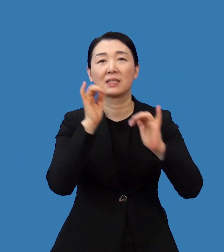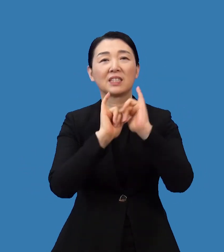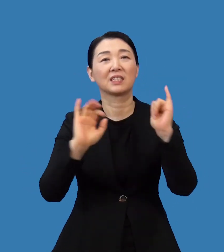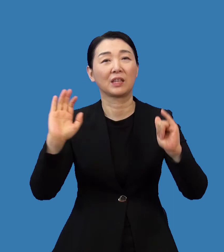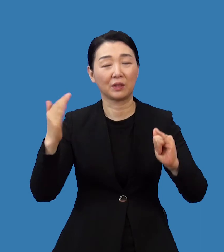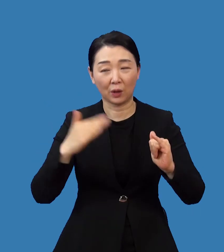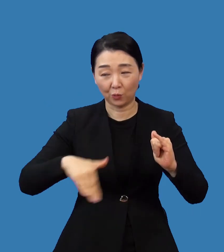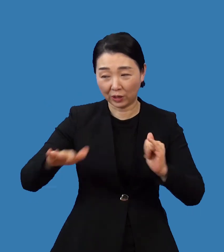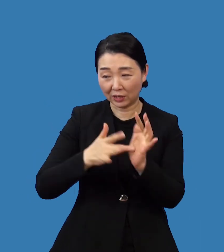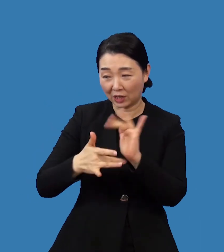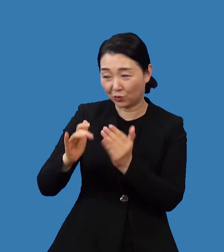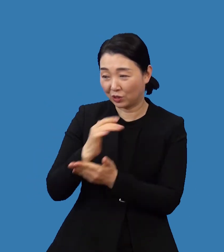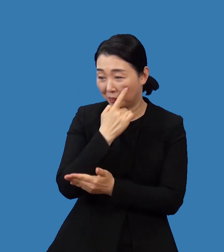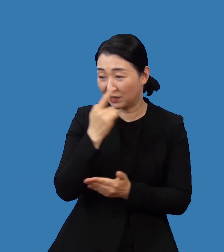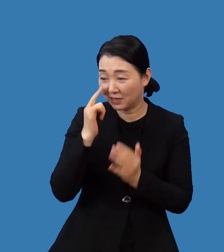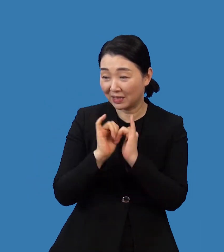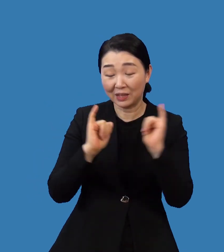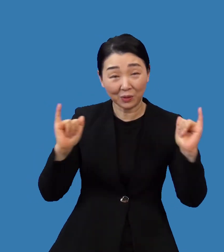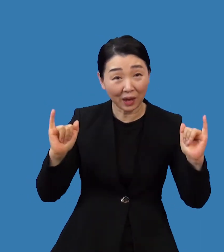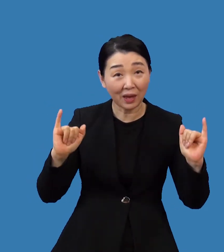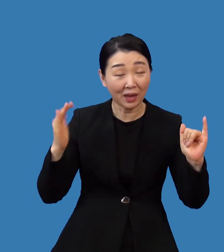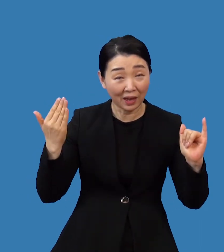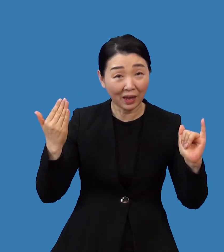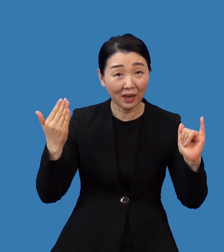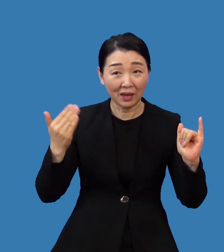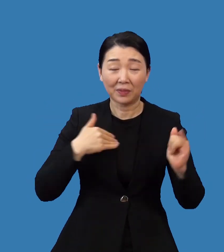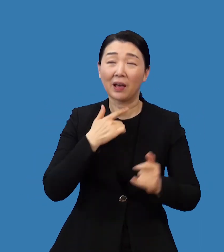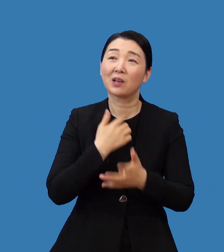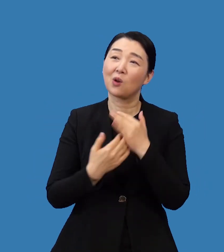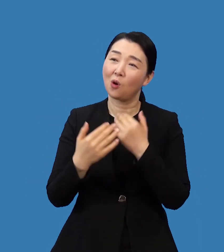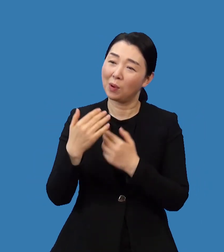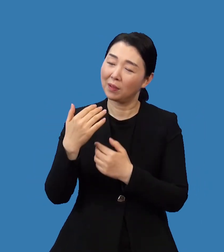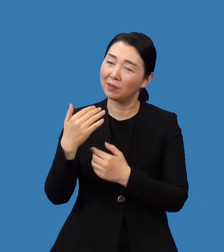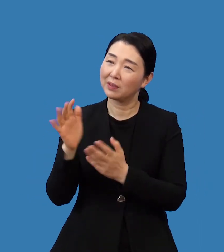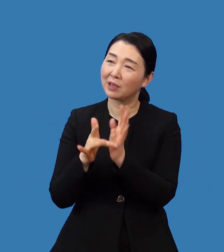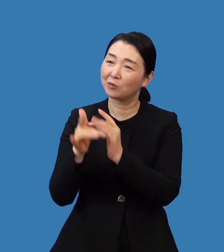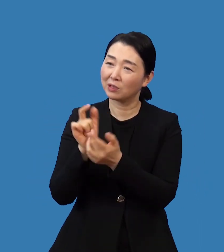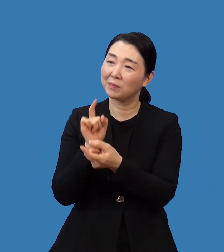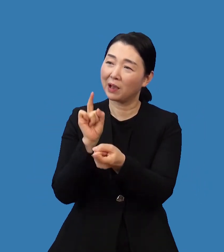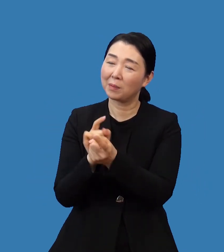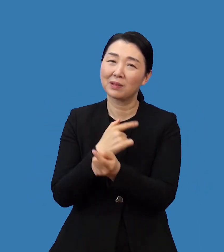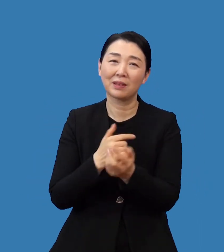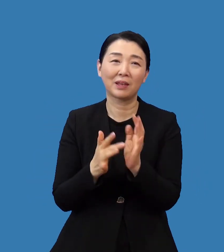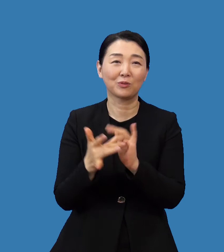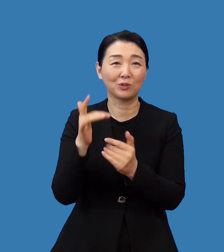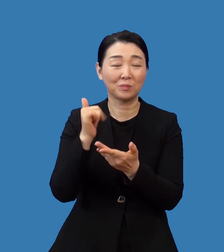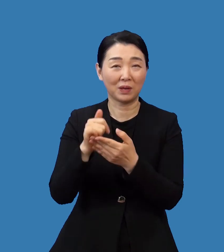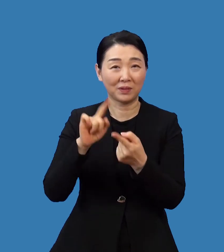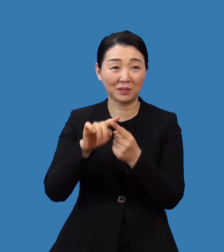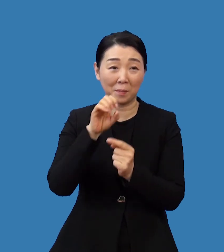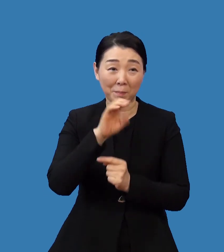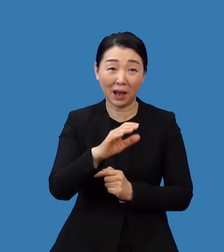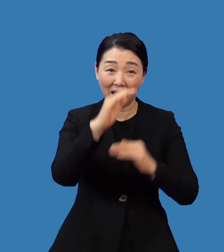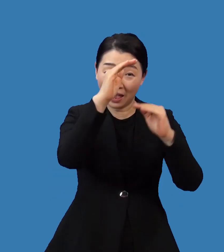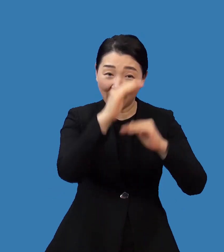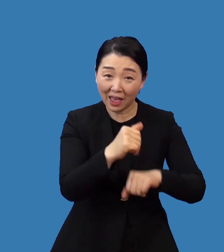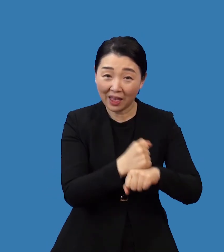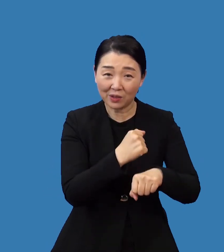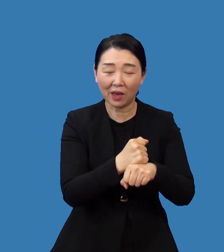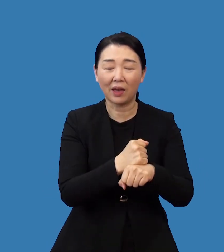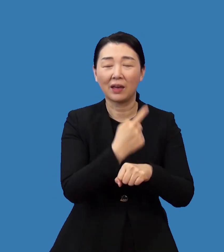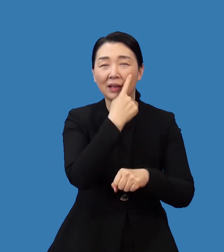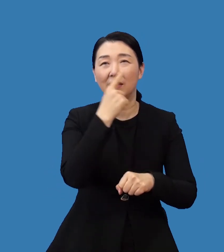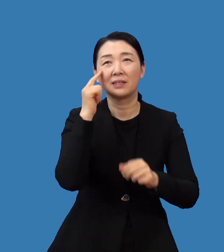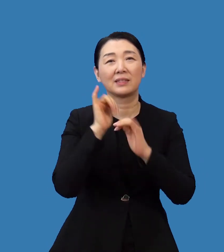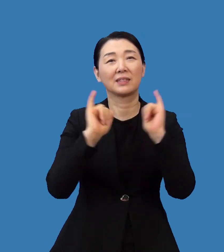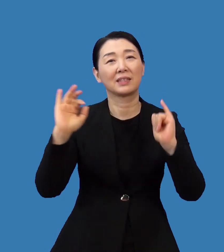증인이 된다. 내가 경험한 예수님, 내가 만난 예수님을 말하는 것. 그것이 바로 증인의 삶이죠. 우리가 잘